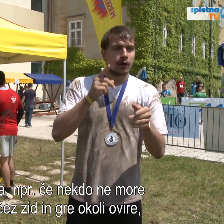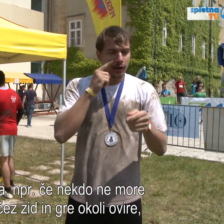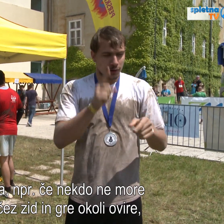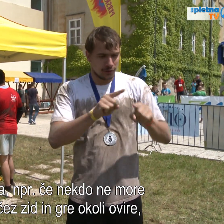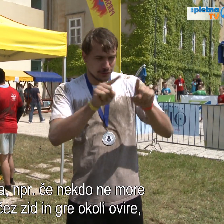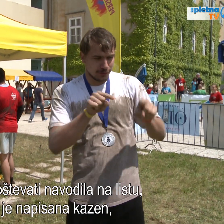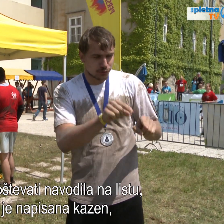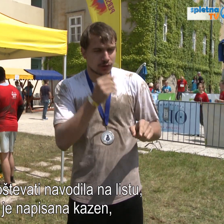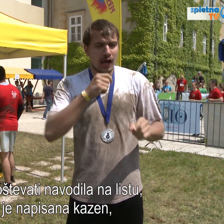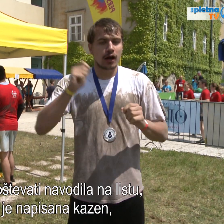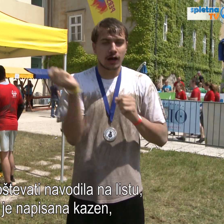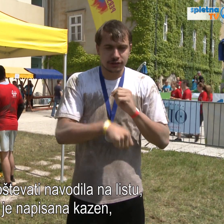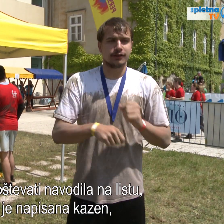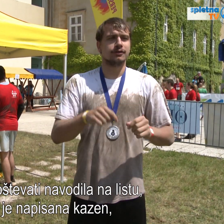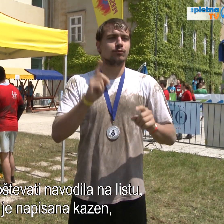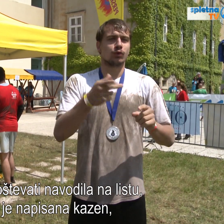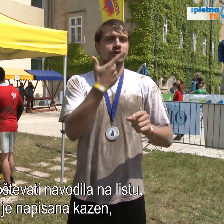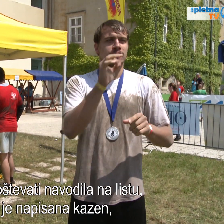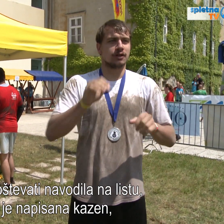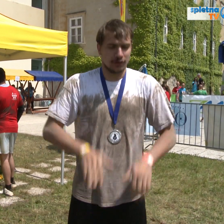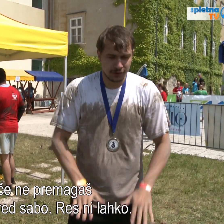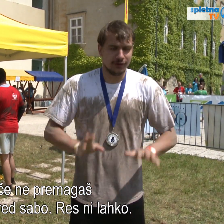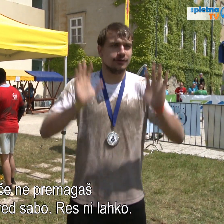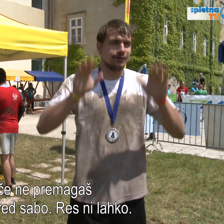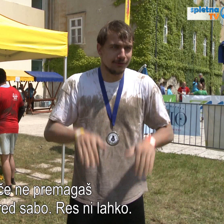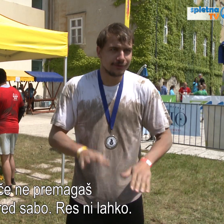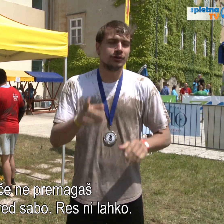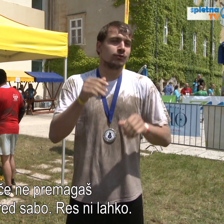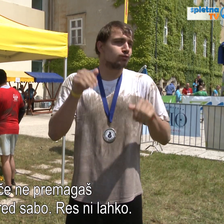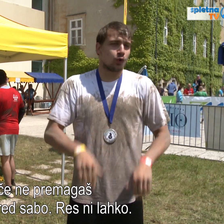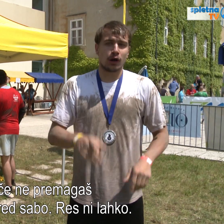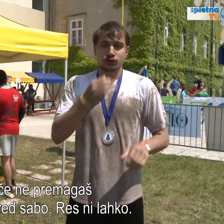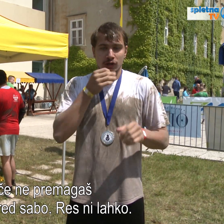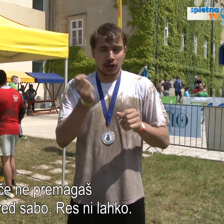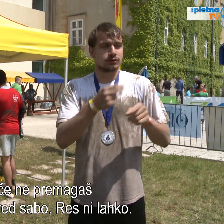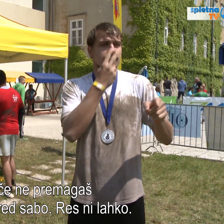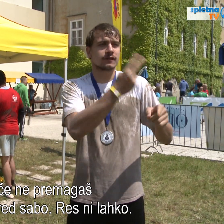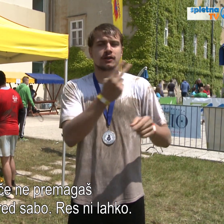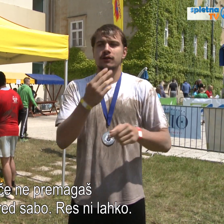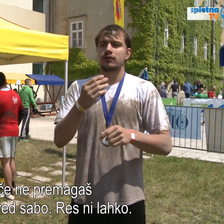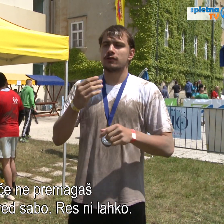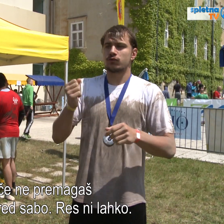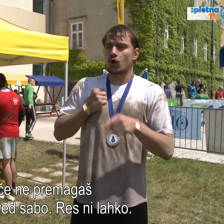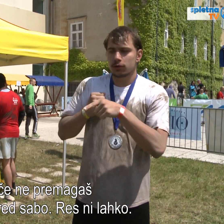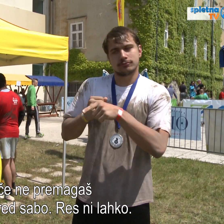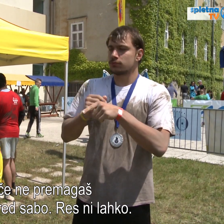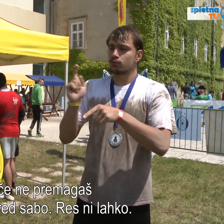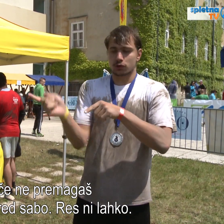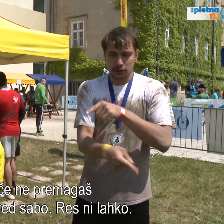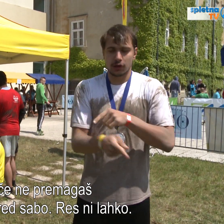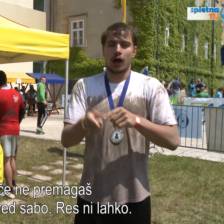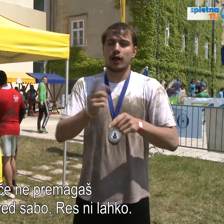pa v redu, samo drugič bodo mogli smanjkati tudi, kar se organizacije tiče. Moja pripomba. Glede česa? Značenje